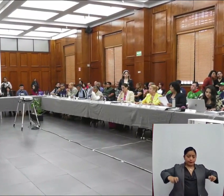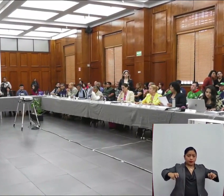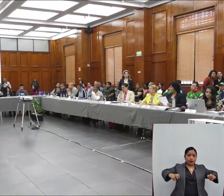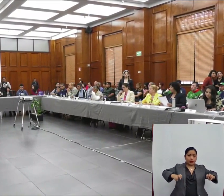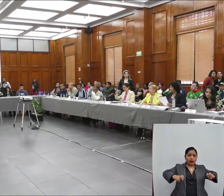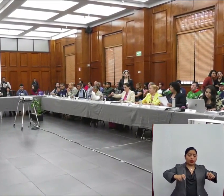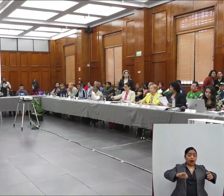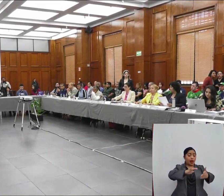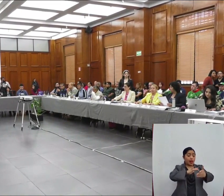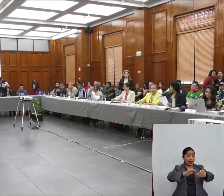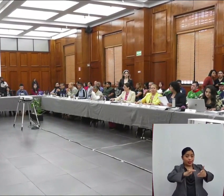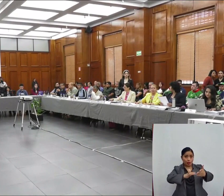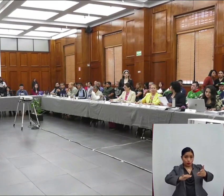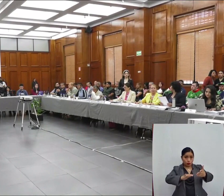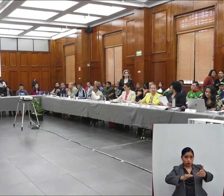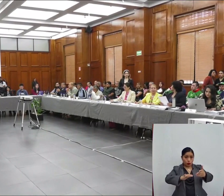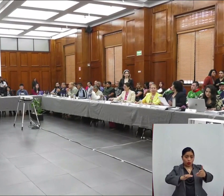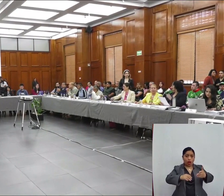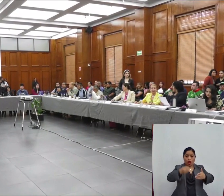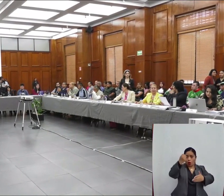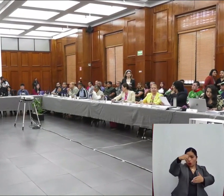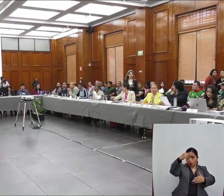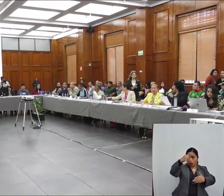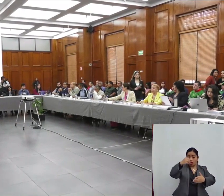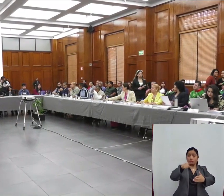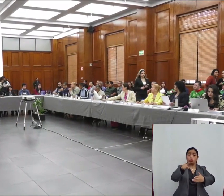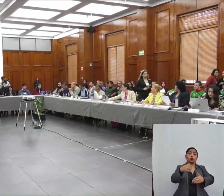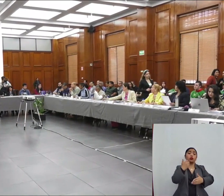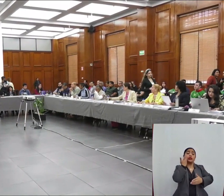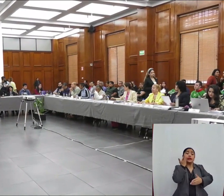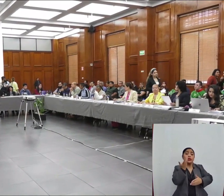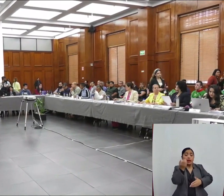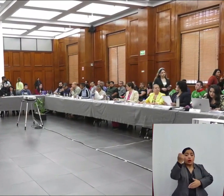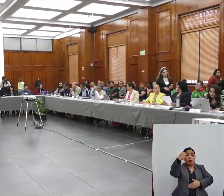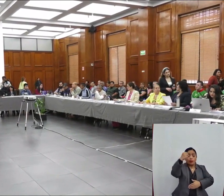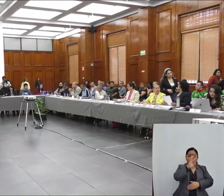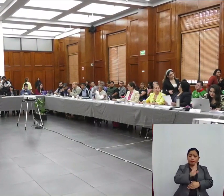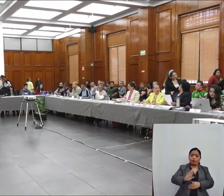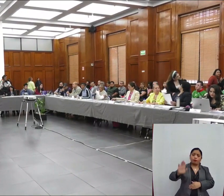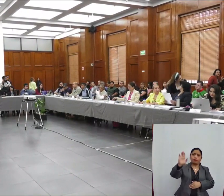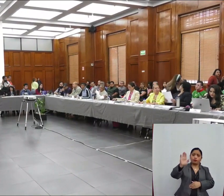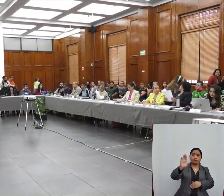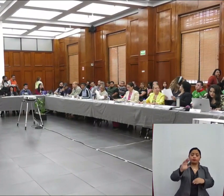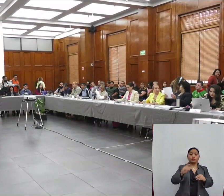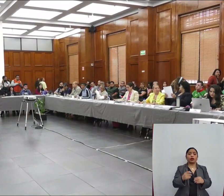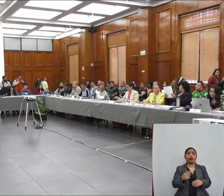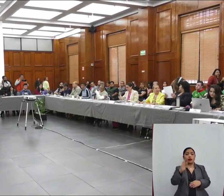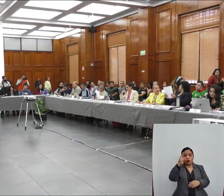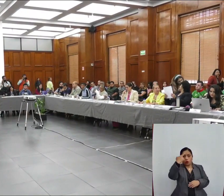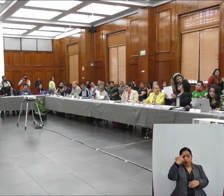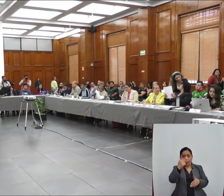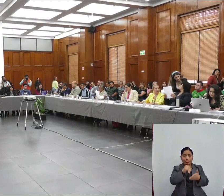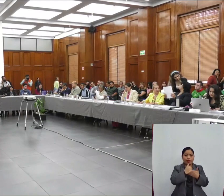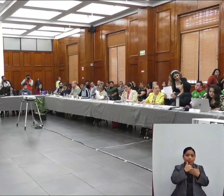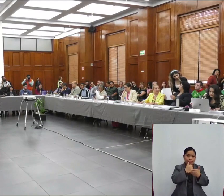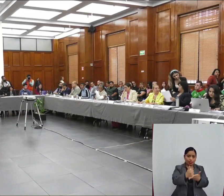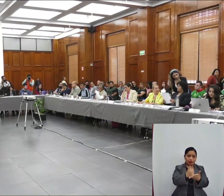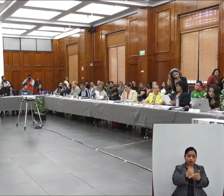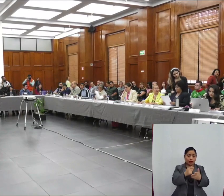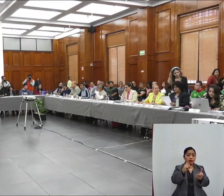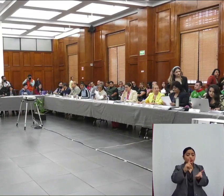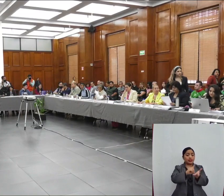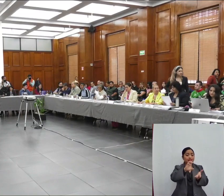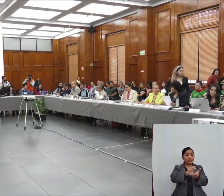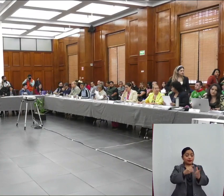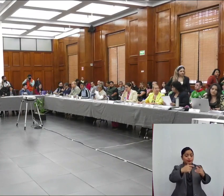el análisis hoy del título quinto, acciones relativas a las personas en situación de discapacidad, en su capítulo